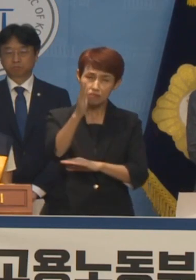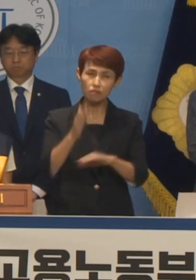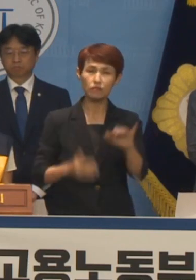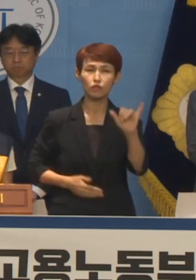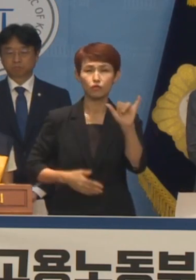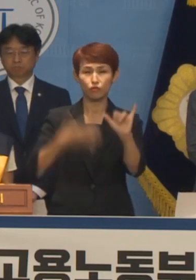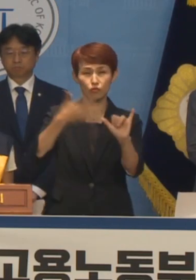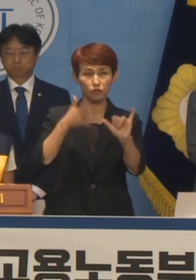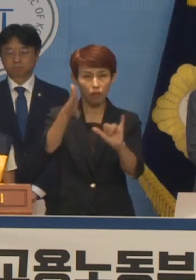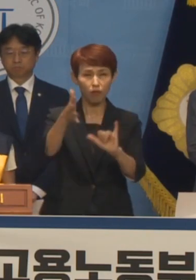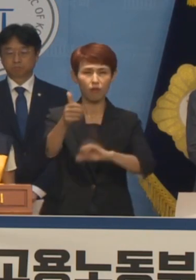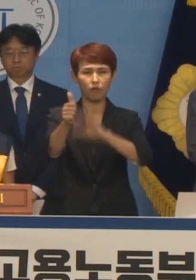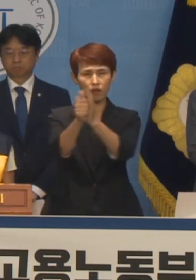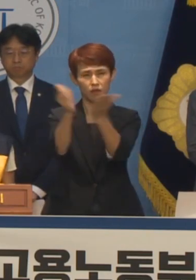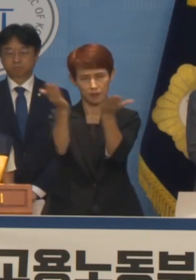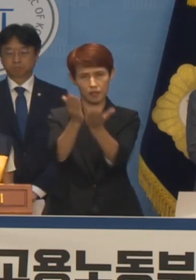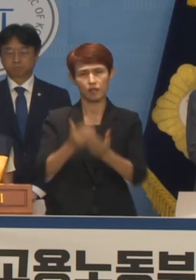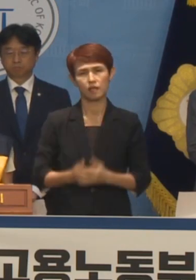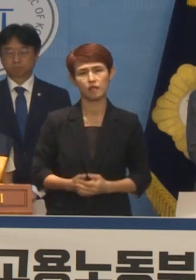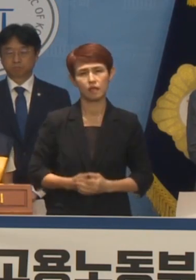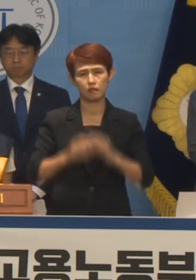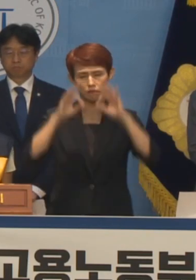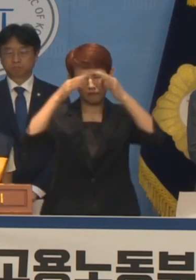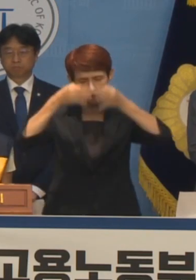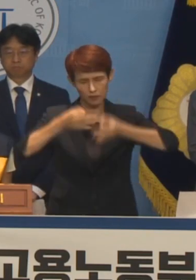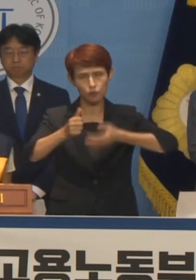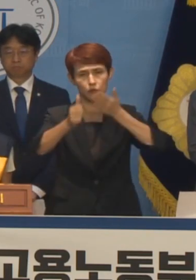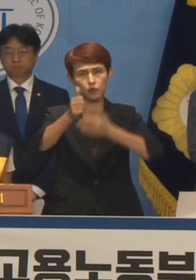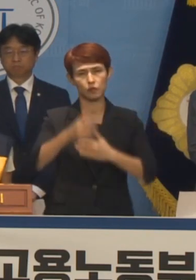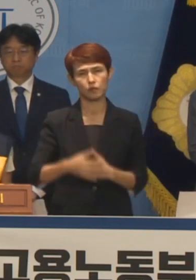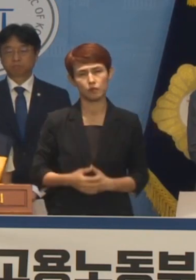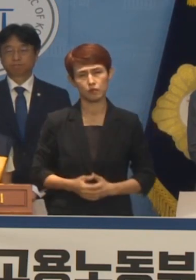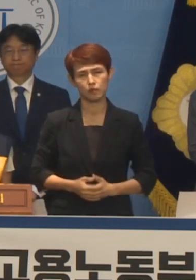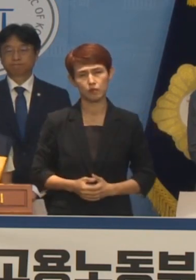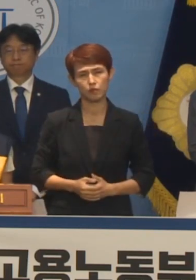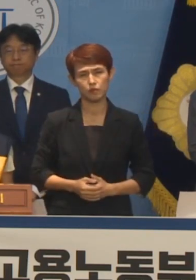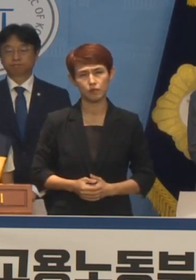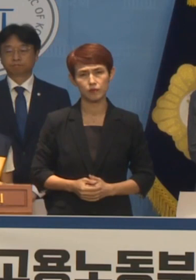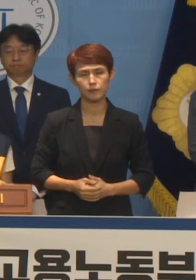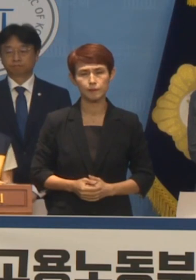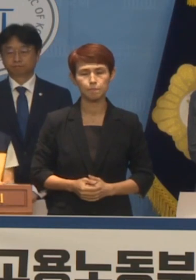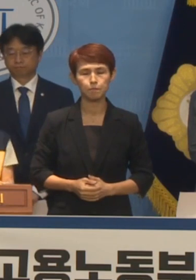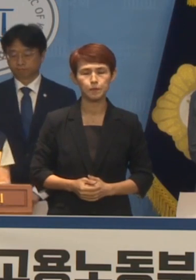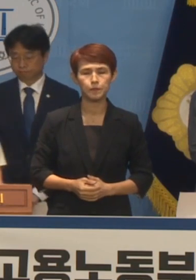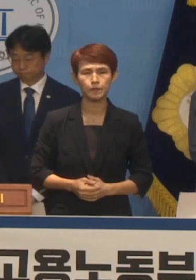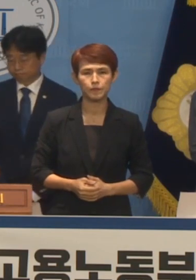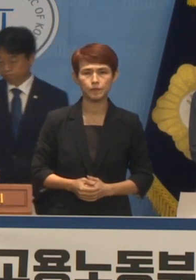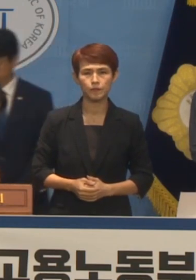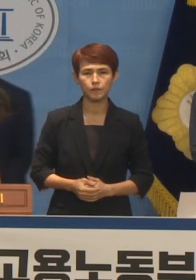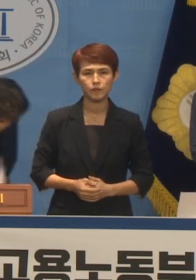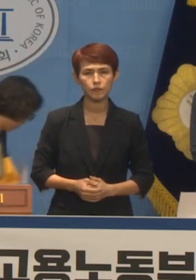것입니다. 부디 자신을 돌아보고 살 길을 찾으시기 바랍니다. 이상입니다.